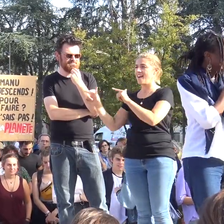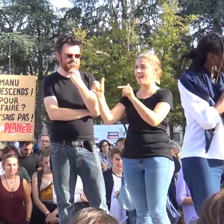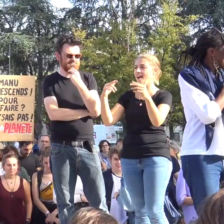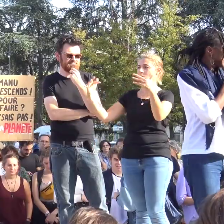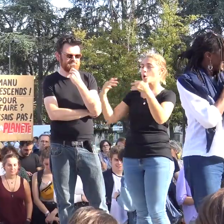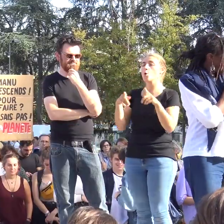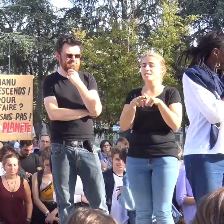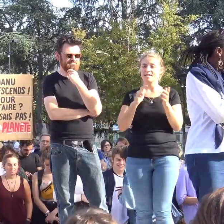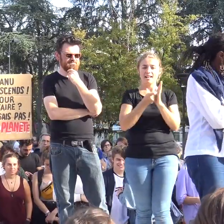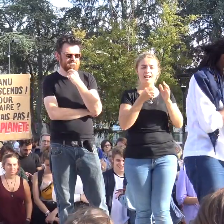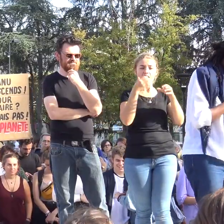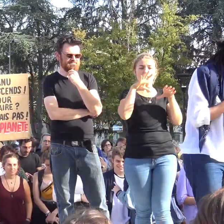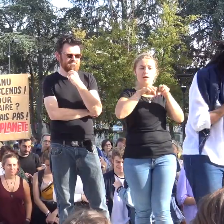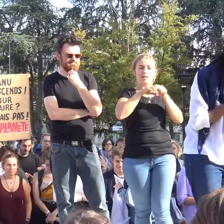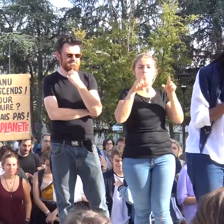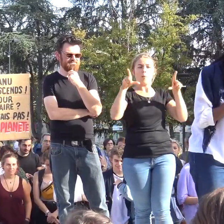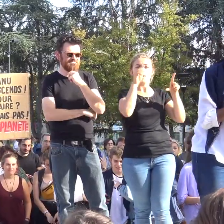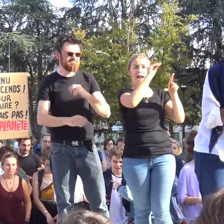des pancartes avec nous.